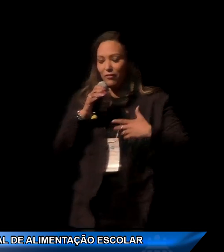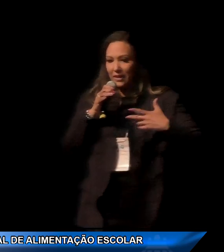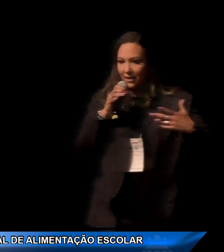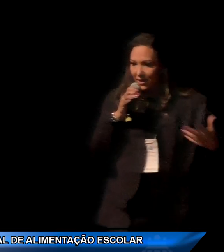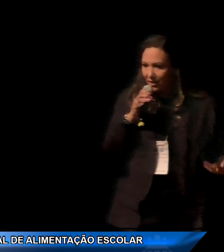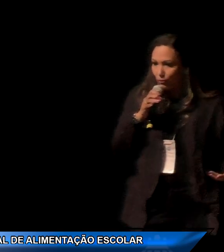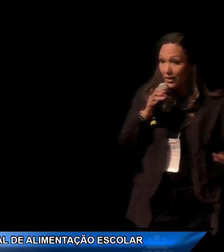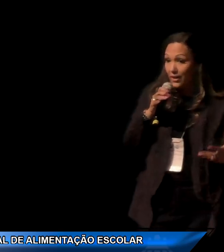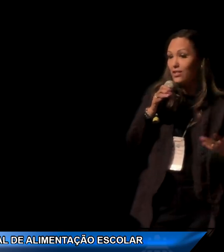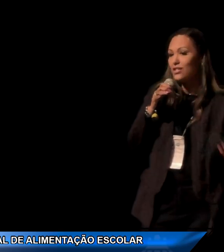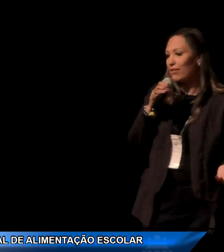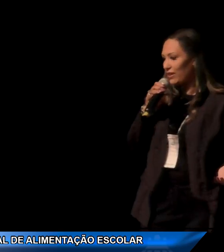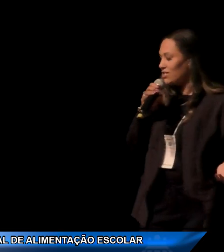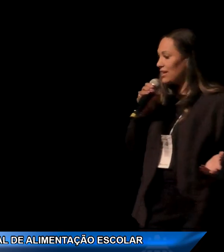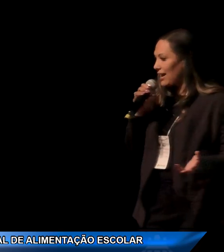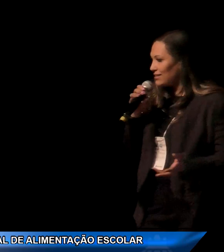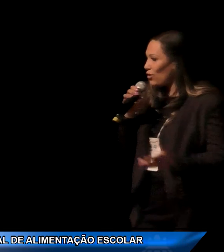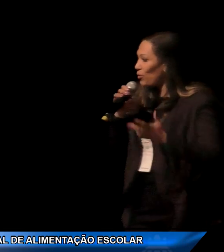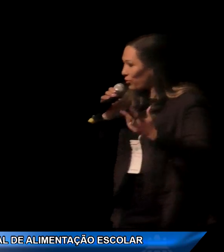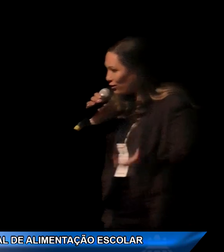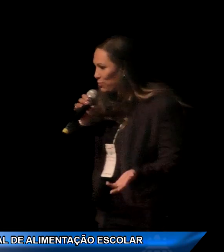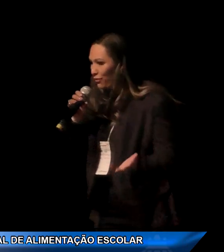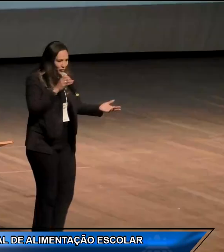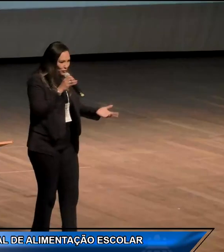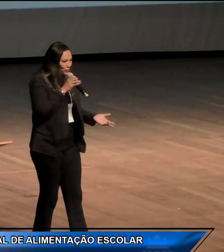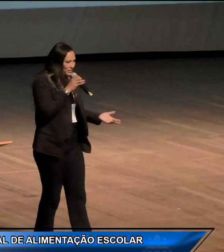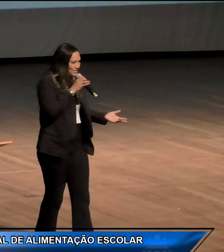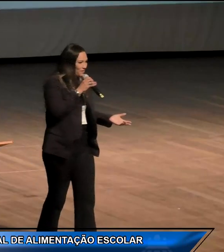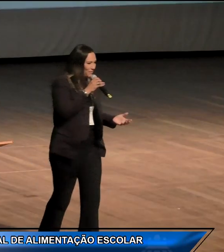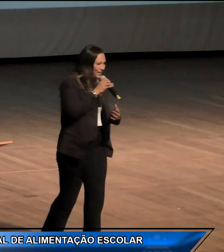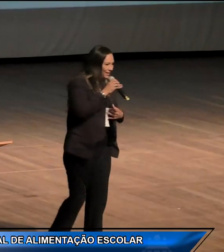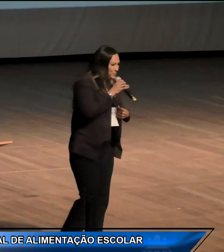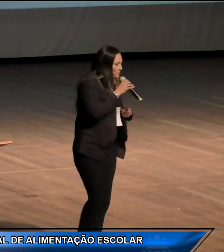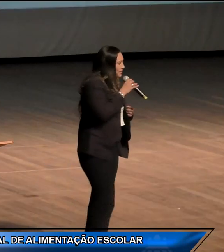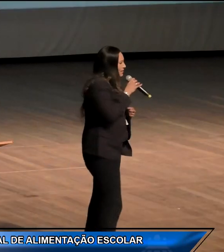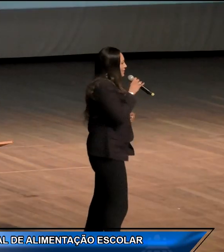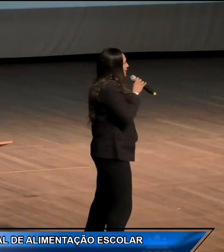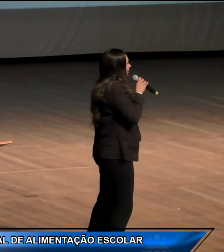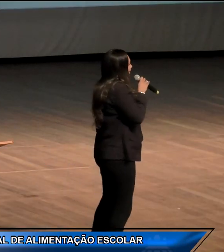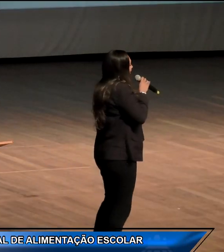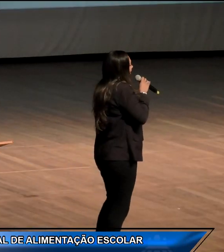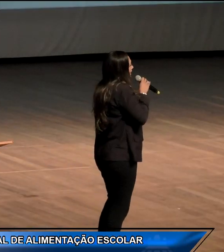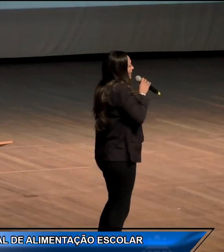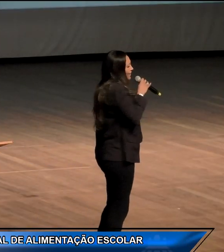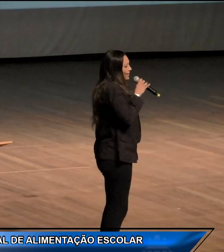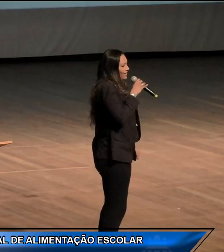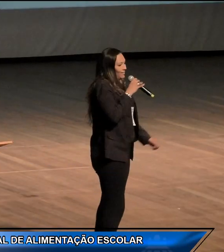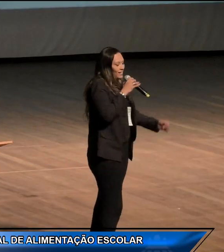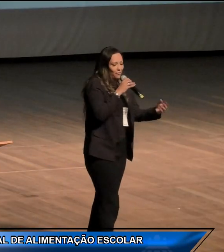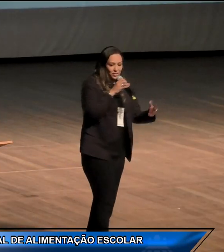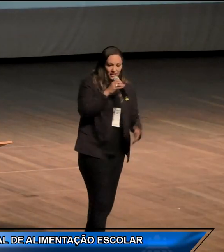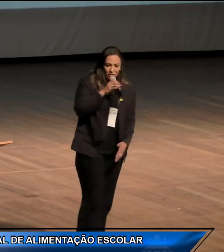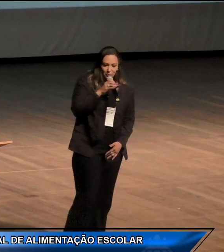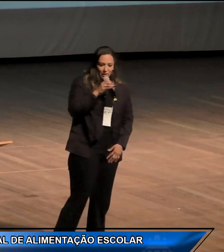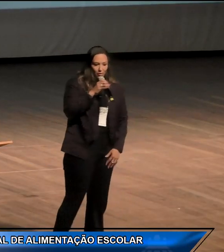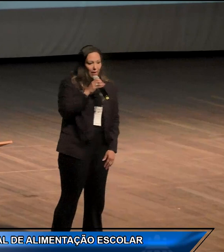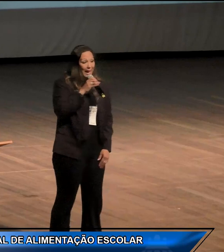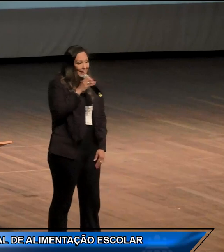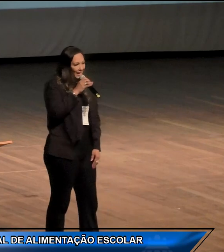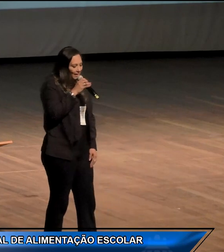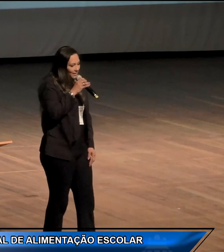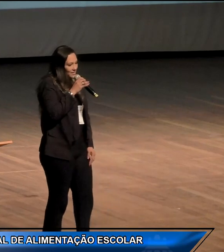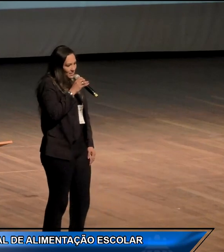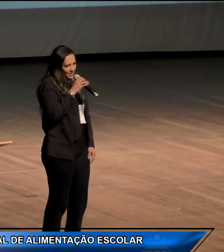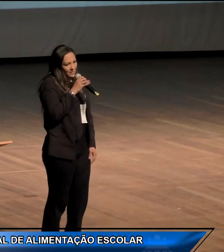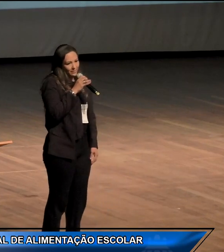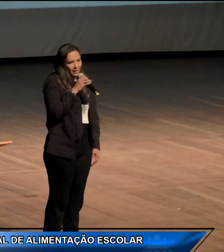né fica um grande dever de casa como bons professores também né quero Diante mão